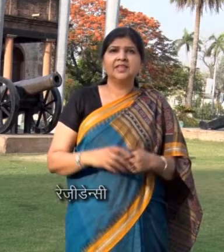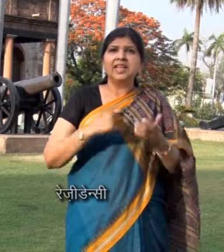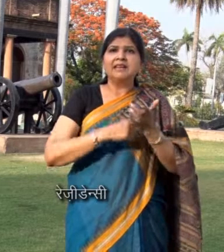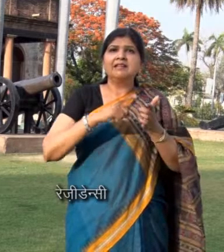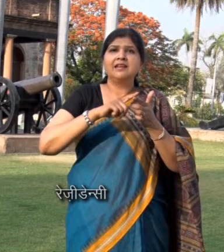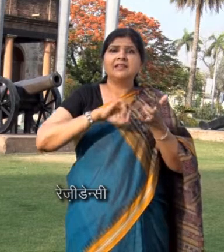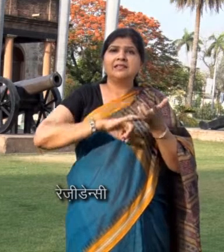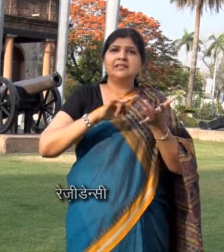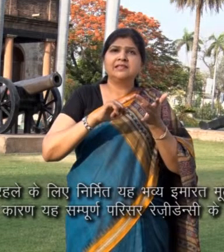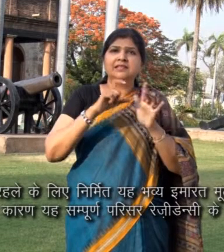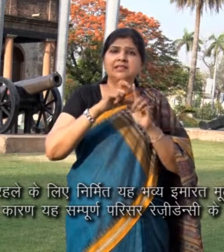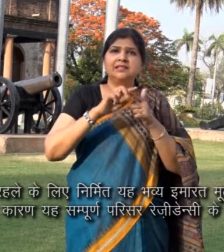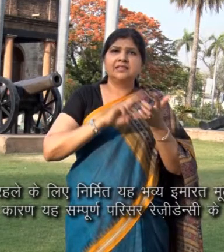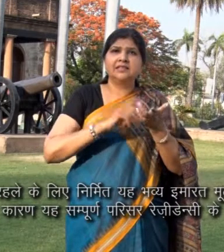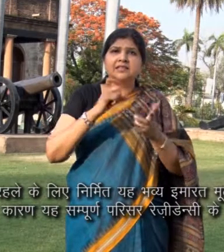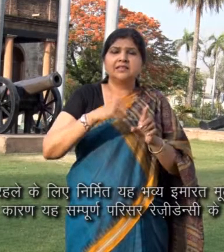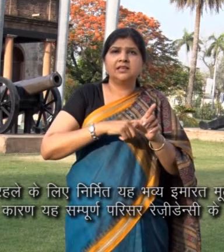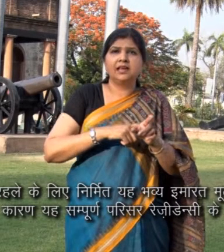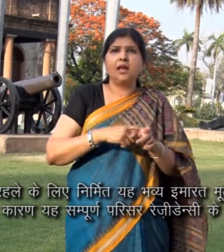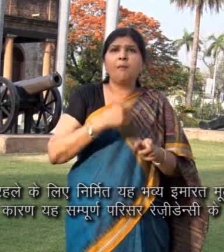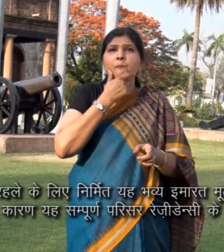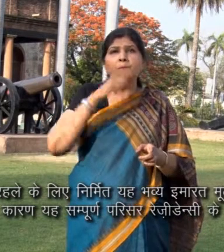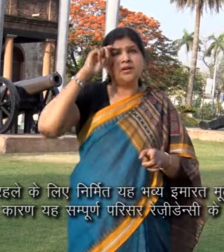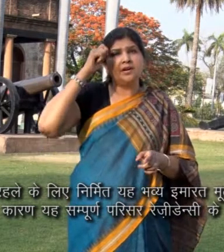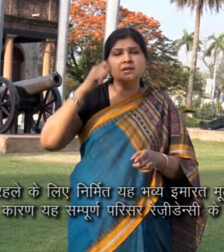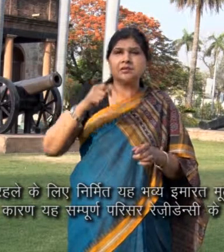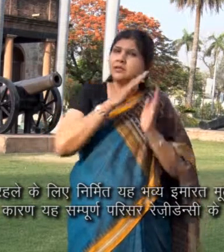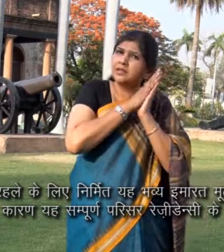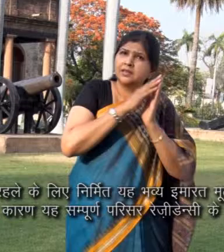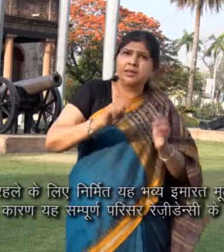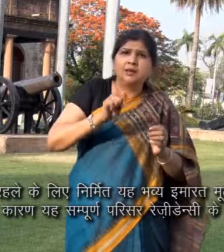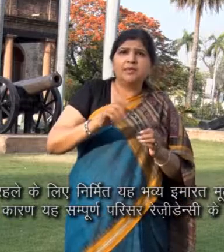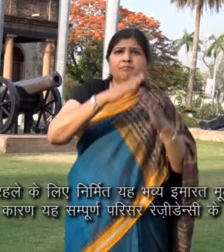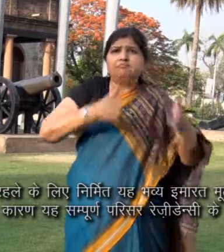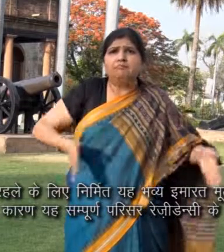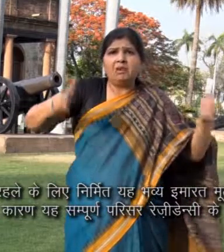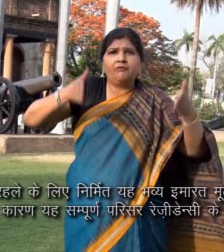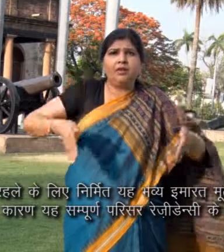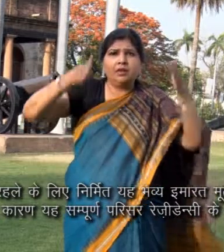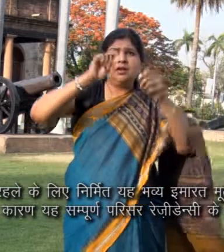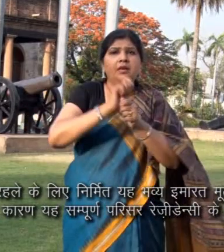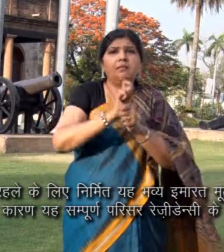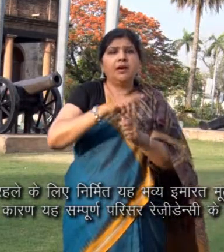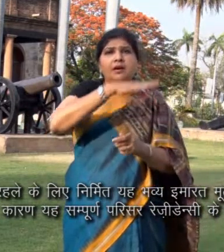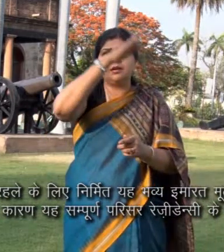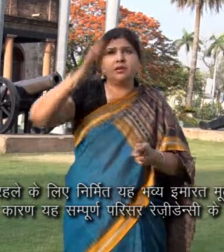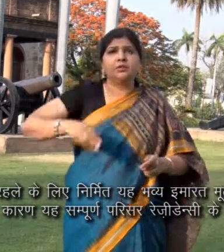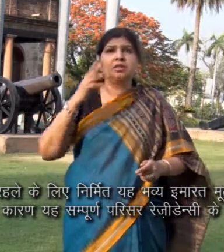रेजिडेंसी। ब्रिटिश रेजिडेंट के रहने के लिए निर्मित यह भव्य इमारत मूलतः 3 मंजिला थी,